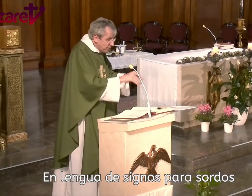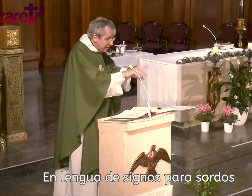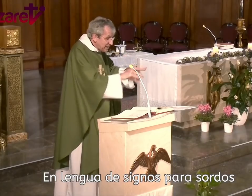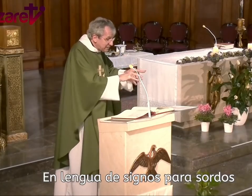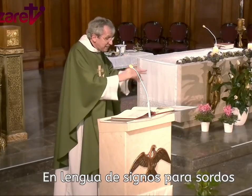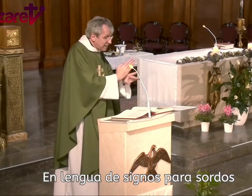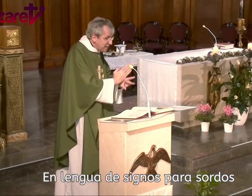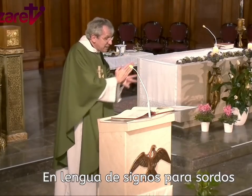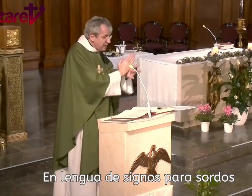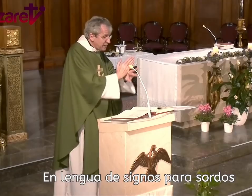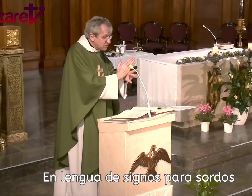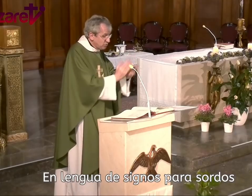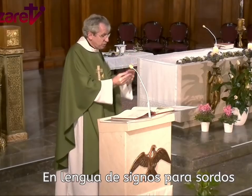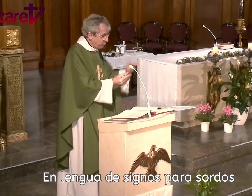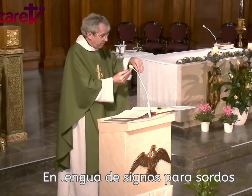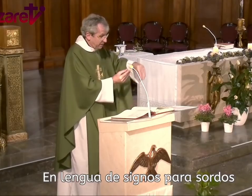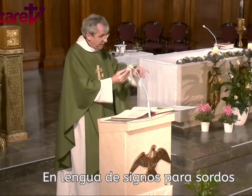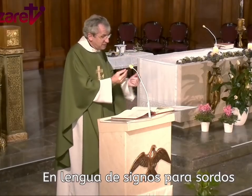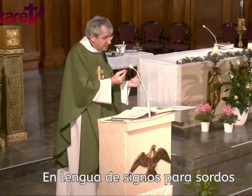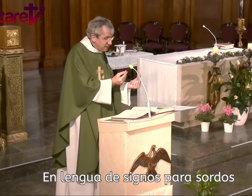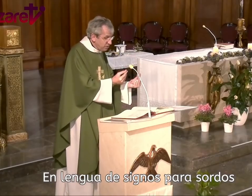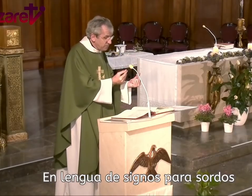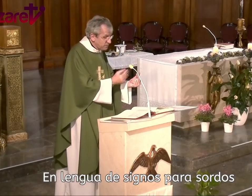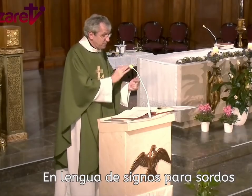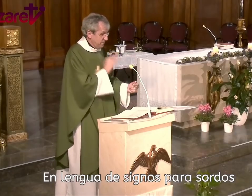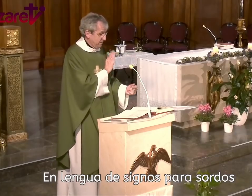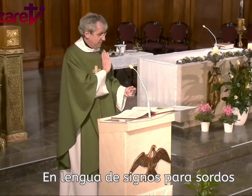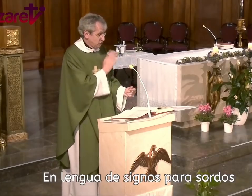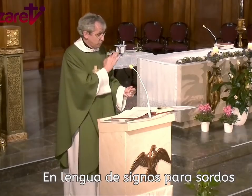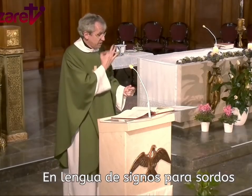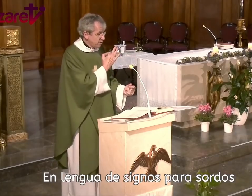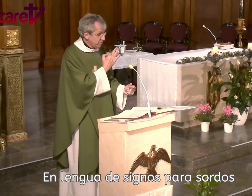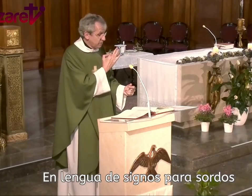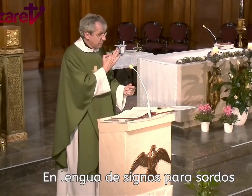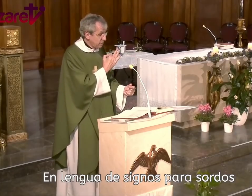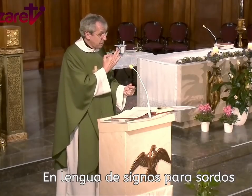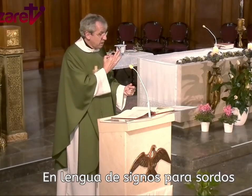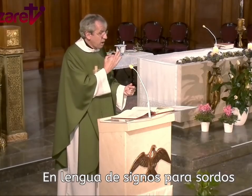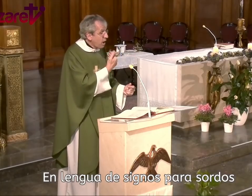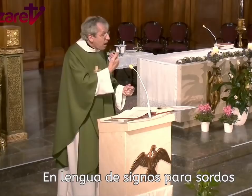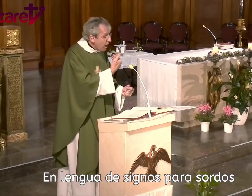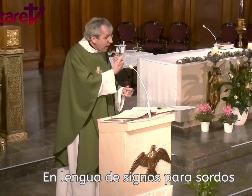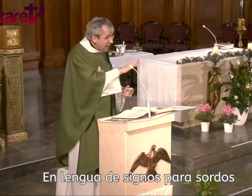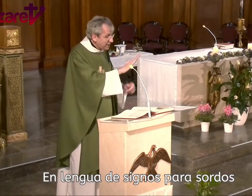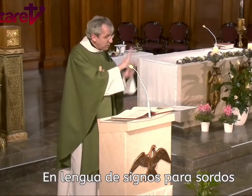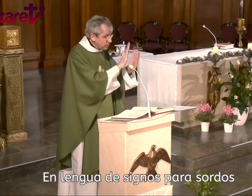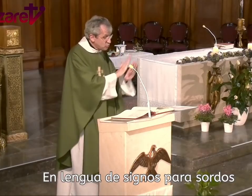en la tierra Escondió el dinero de su señor Al cabo de mucho